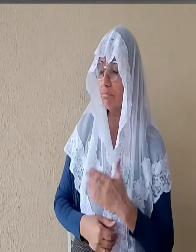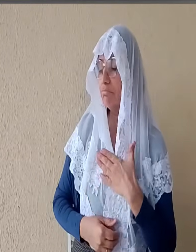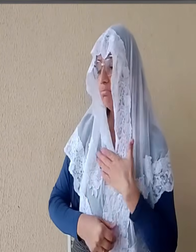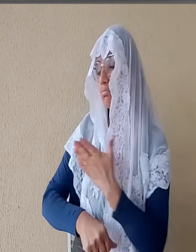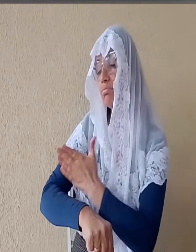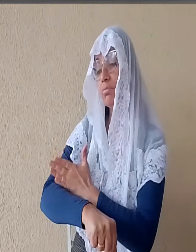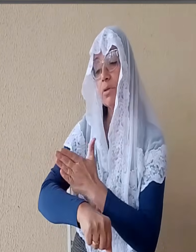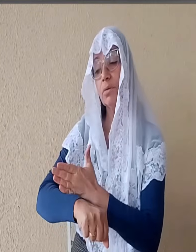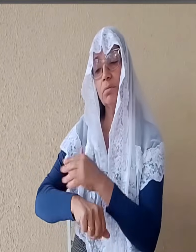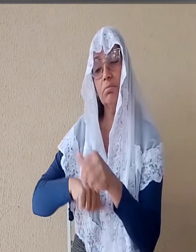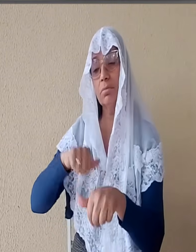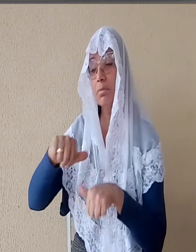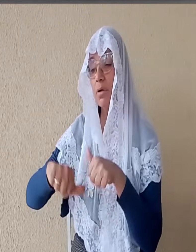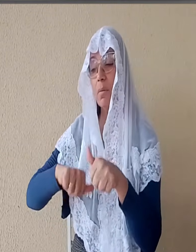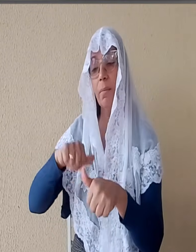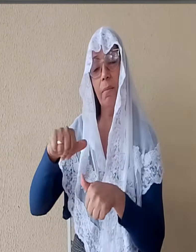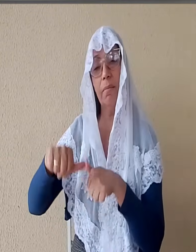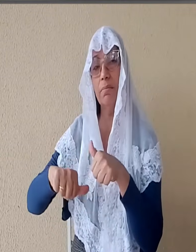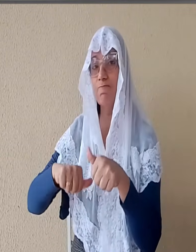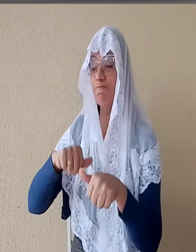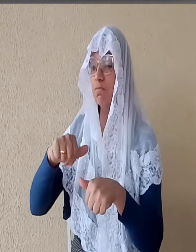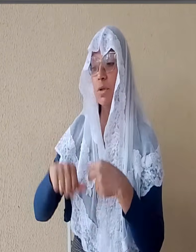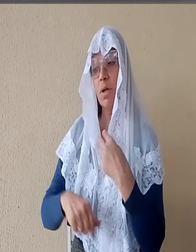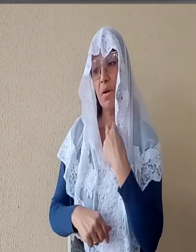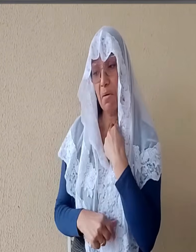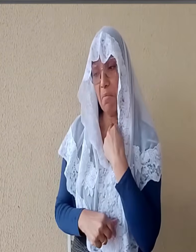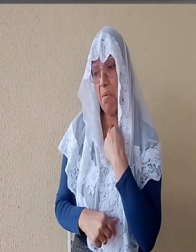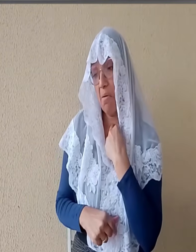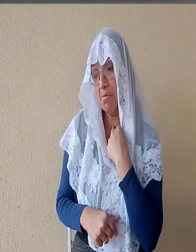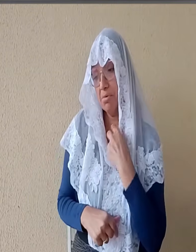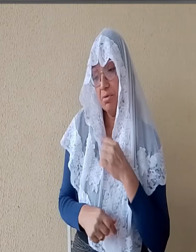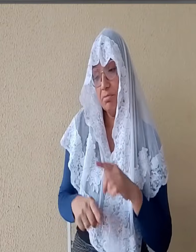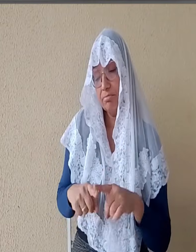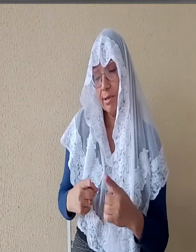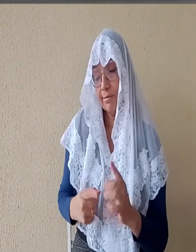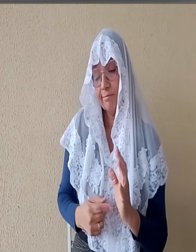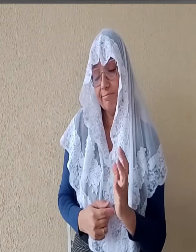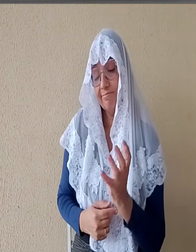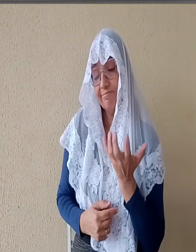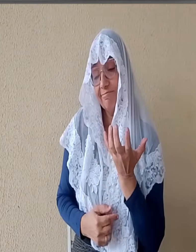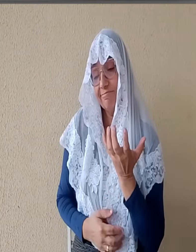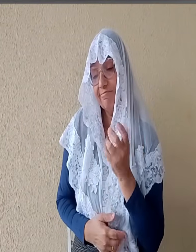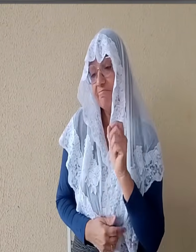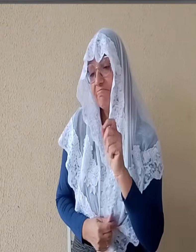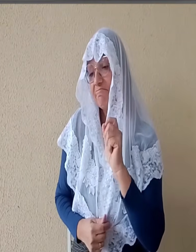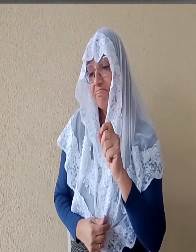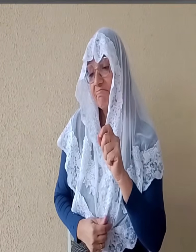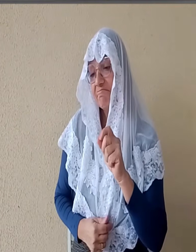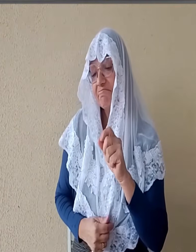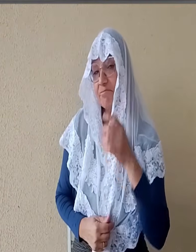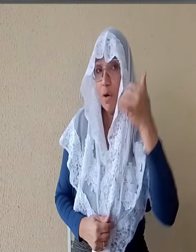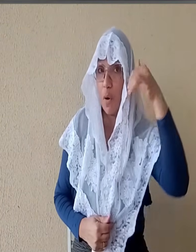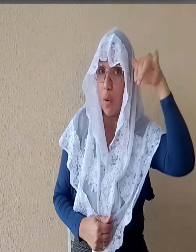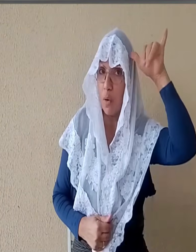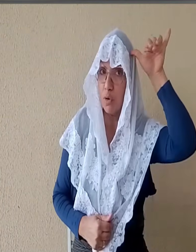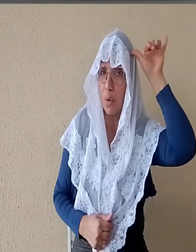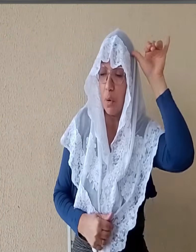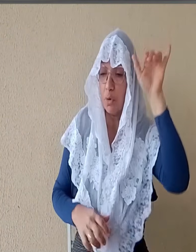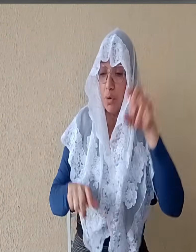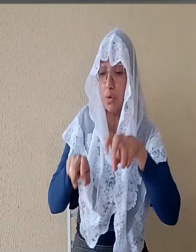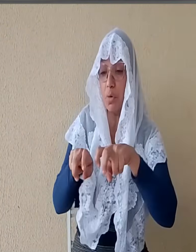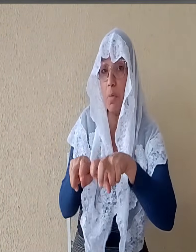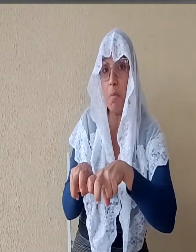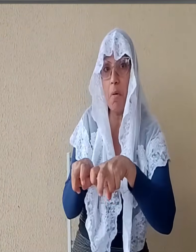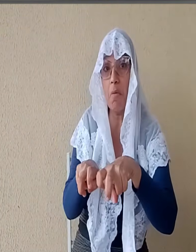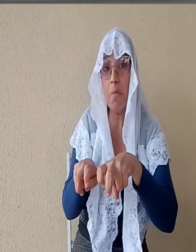bois tropeçaram, não tinha pedra, não tinha buraco. Glória ao nome do Senhor. Tropeçaram, Davi. E